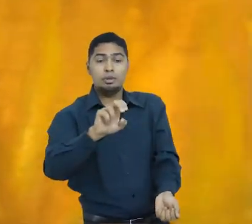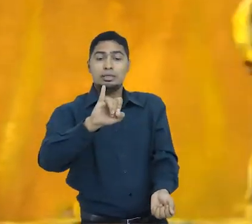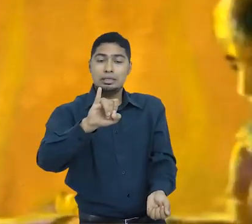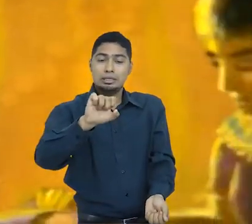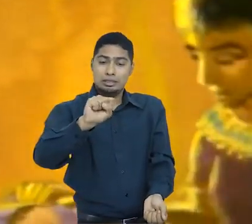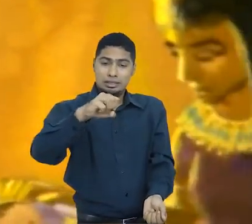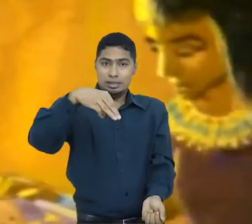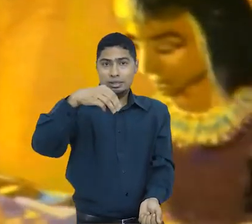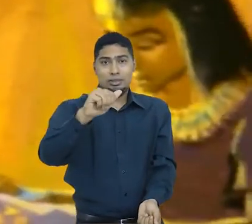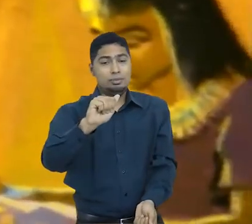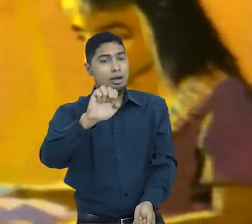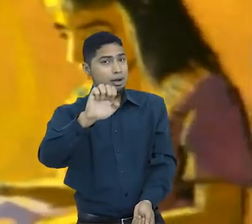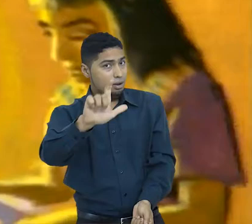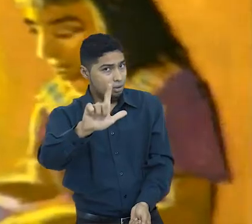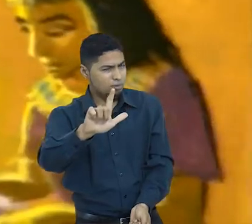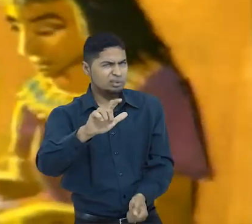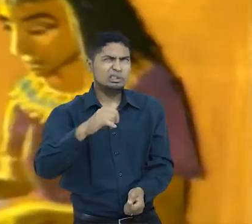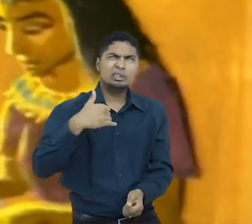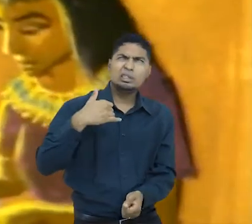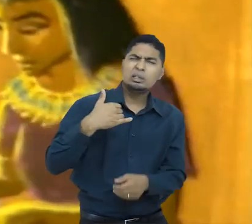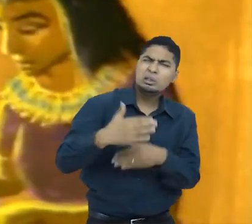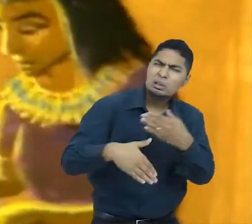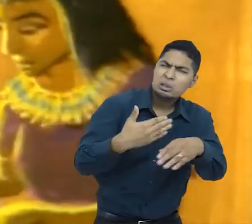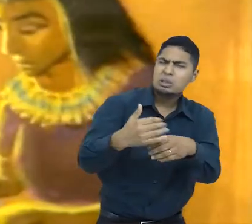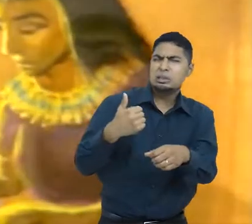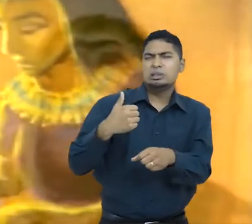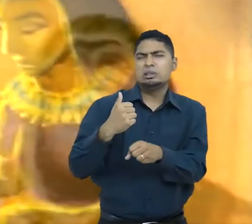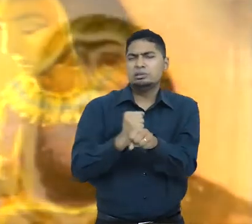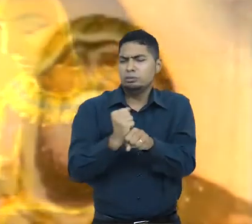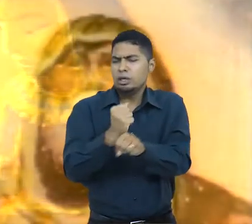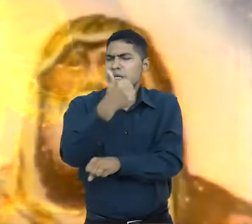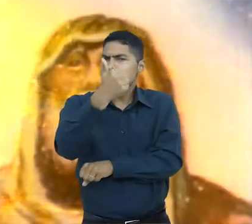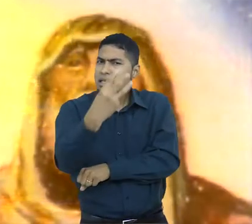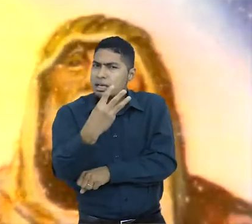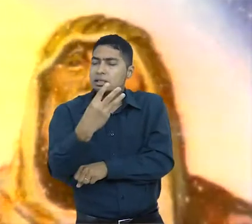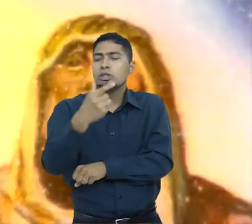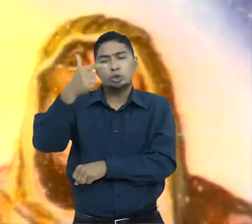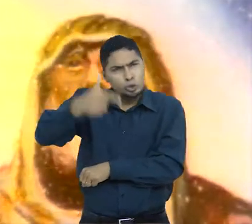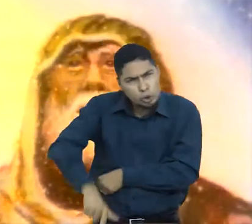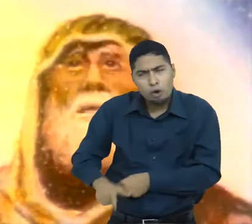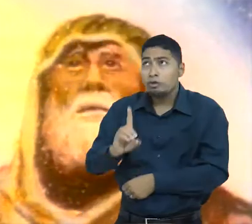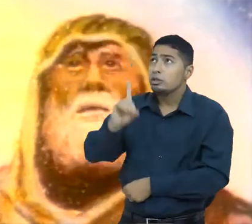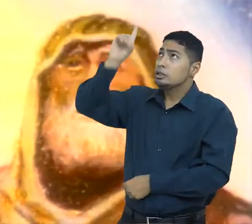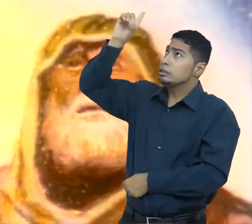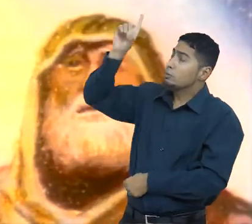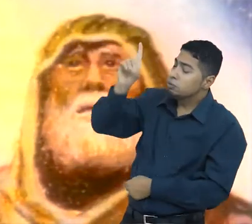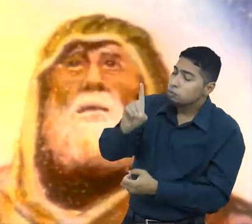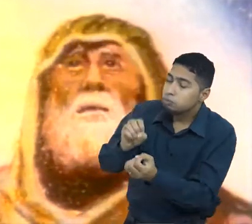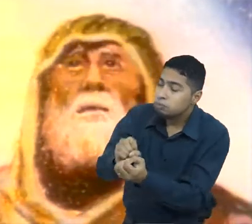13 anos depois, quando Abrão tinha 99 anos, o Senhor lhe apareceu de novo e disse: